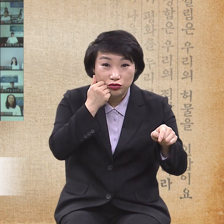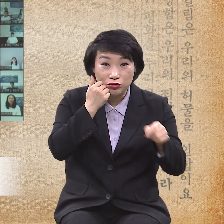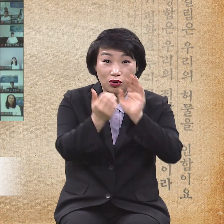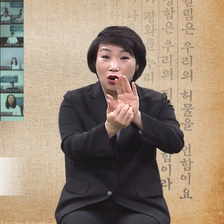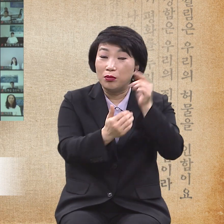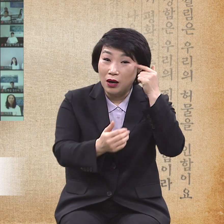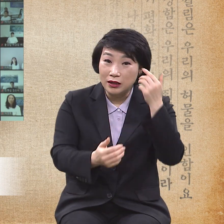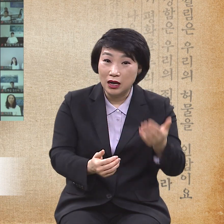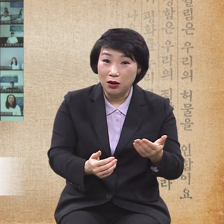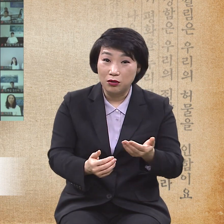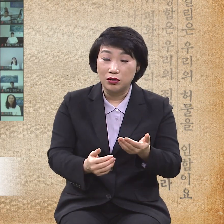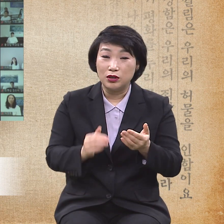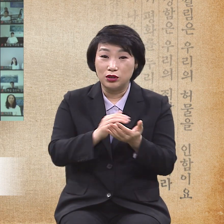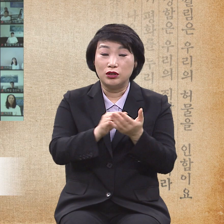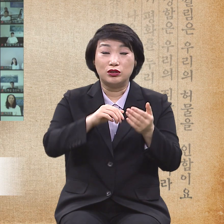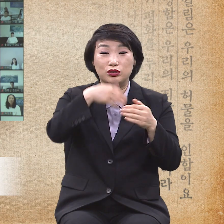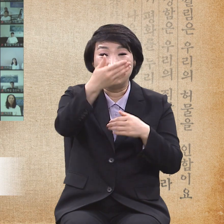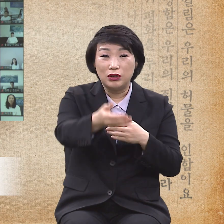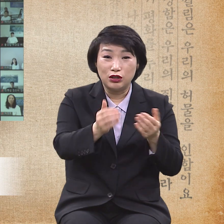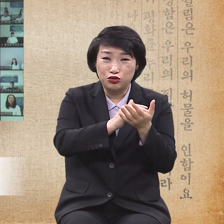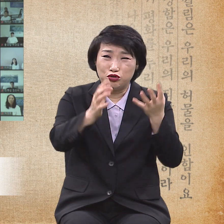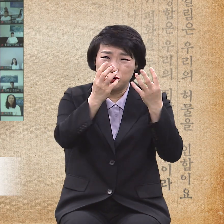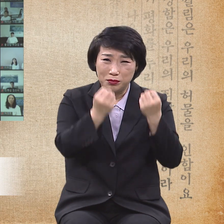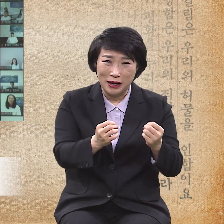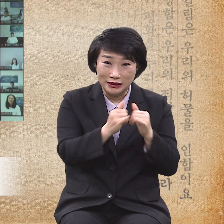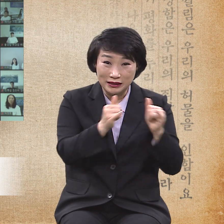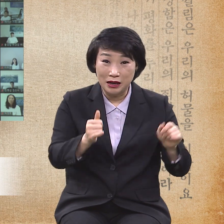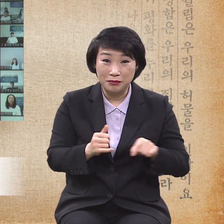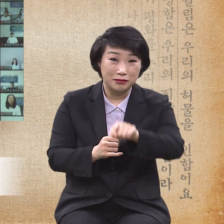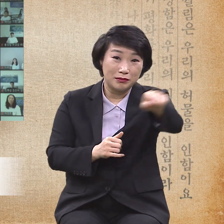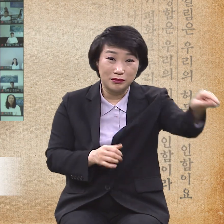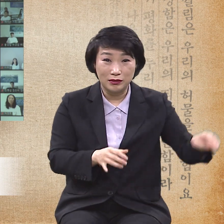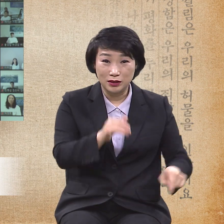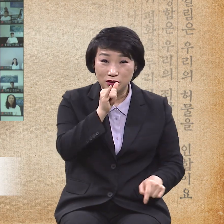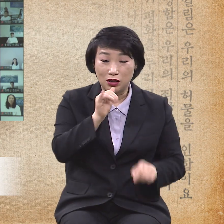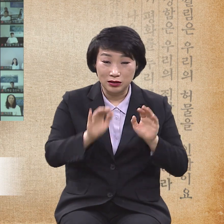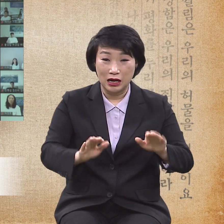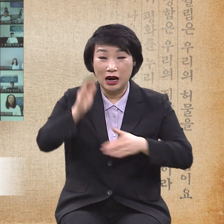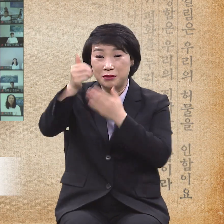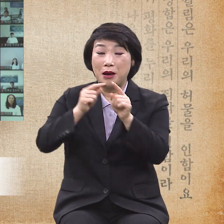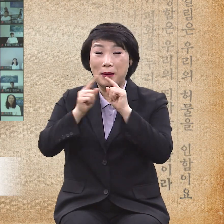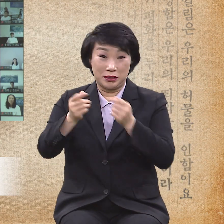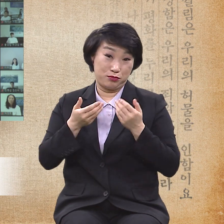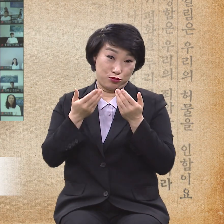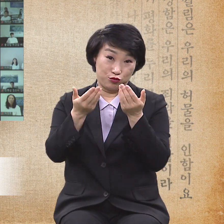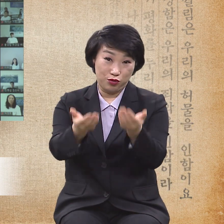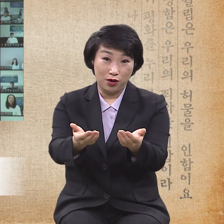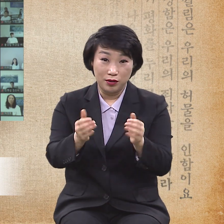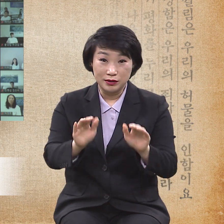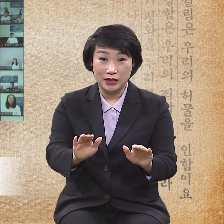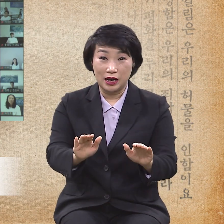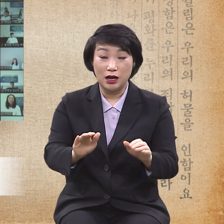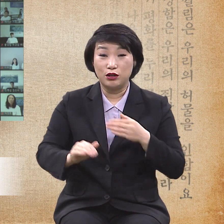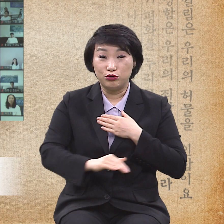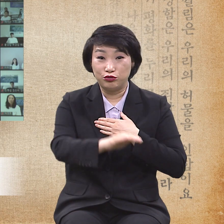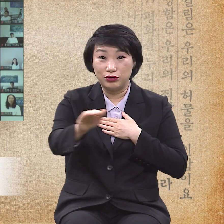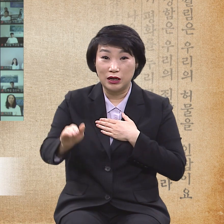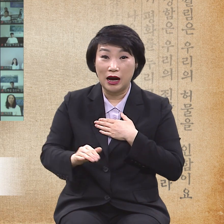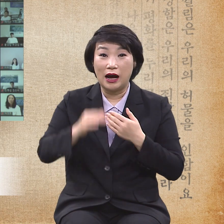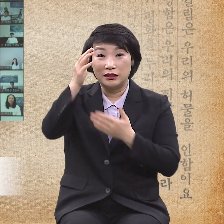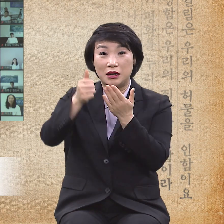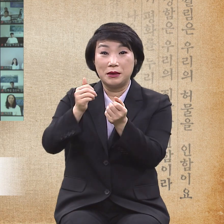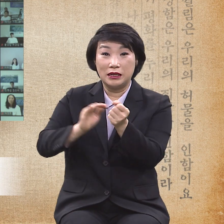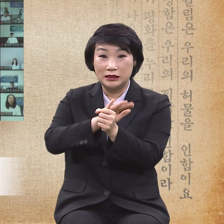후에 수많은 사람들이. 그래서 하나님은 말씀을 보내면서 우리가